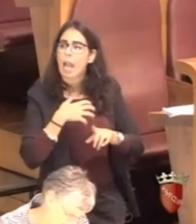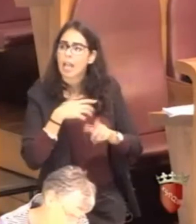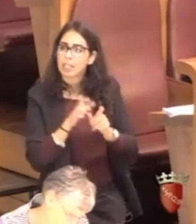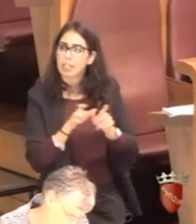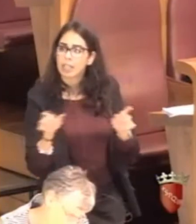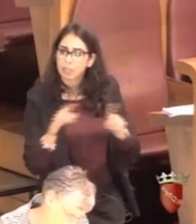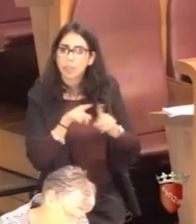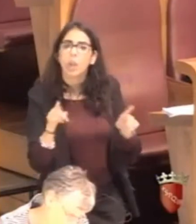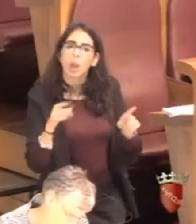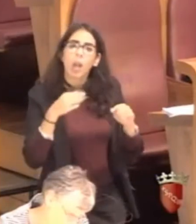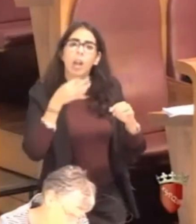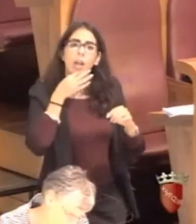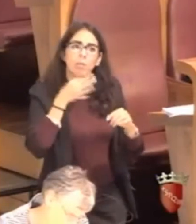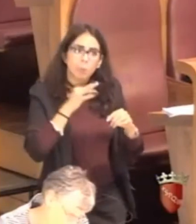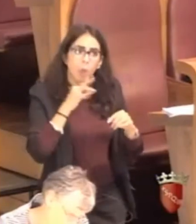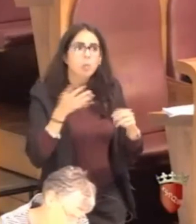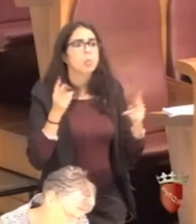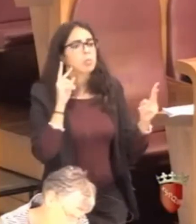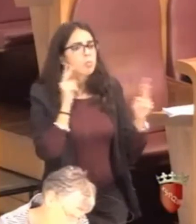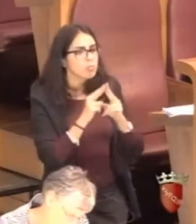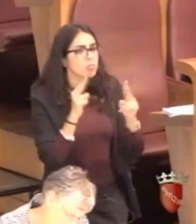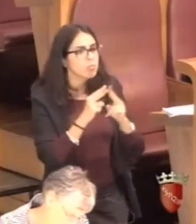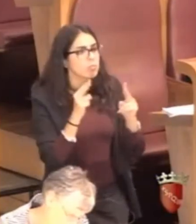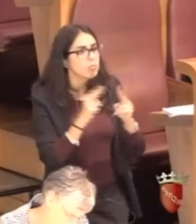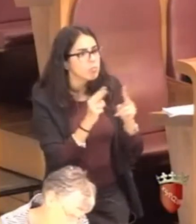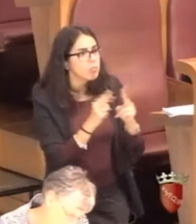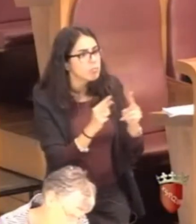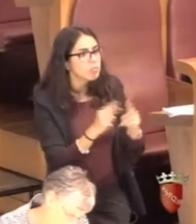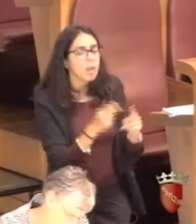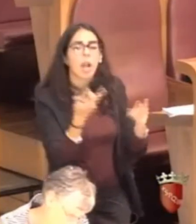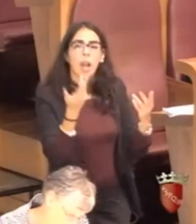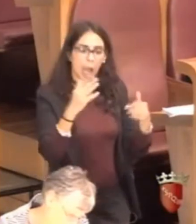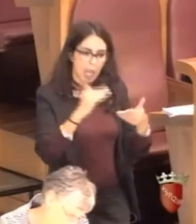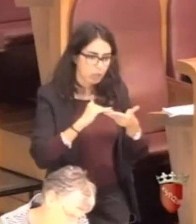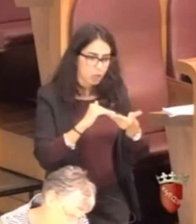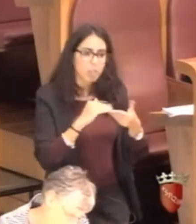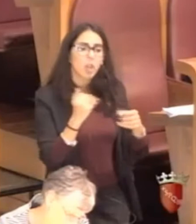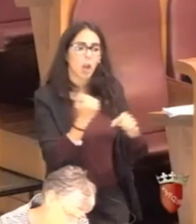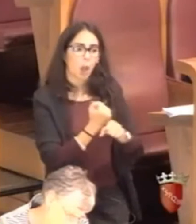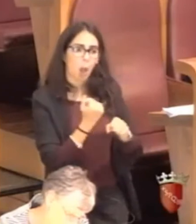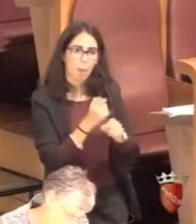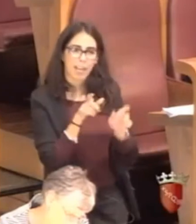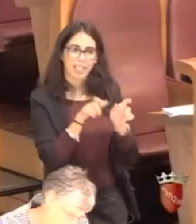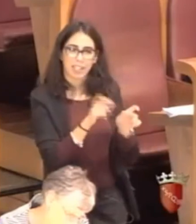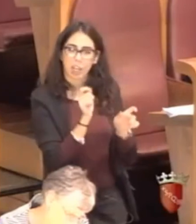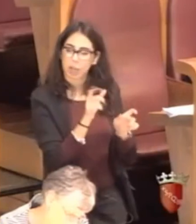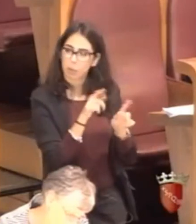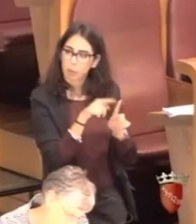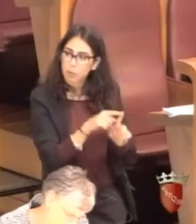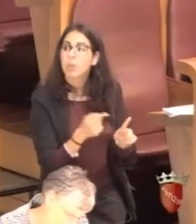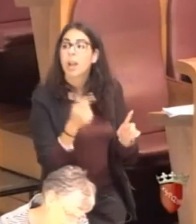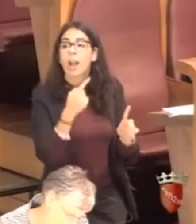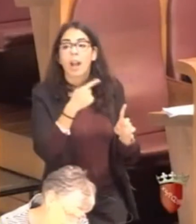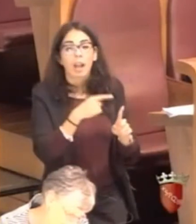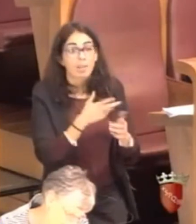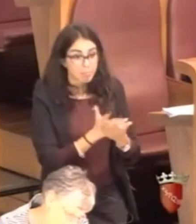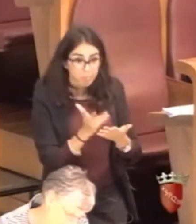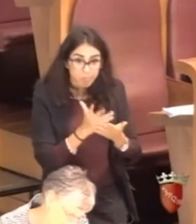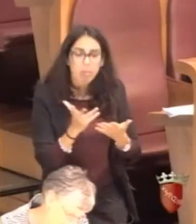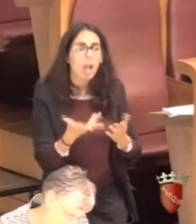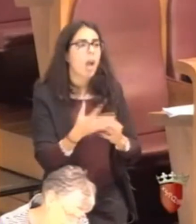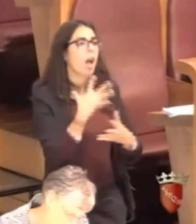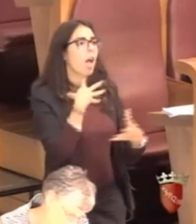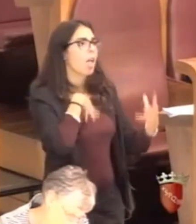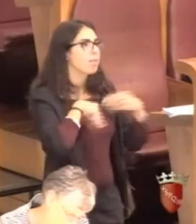incontrare costantemente le associazioni, gli operatori del settore e fare tesoro di quelle che erano